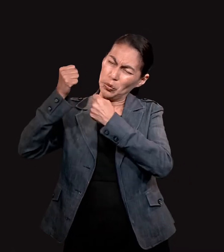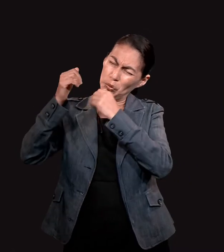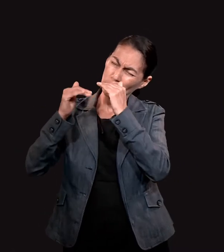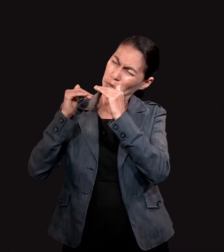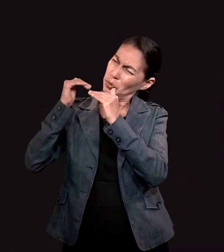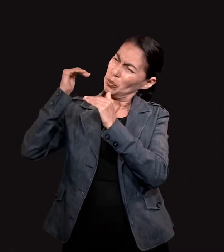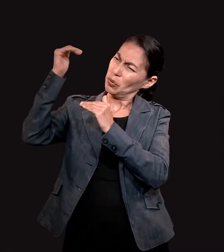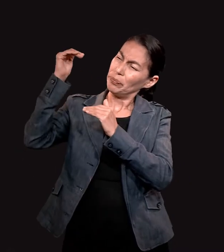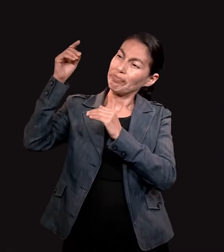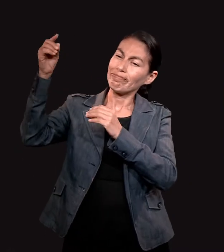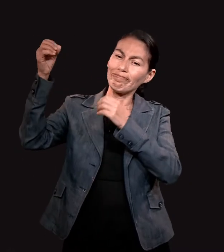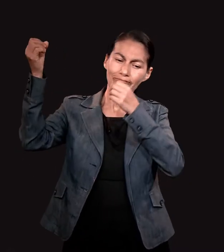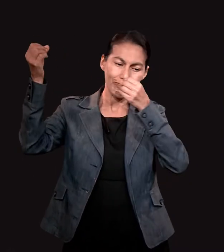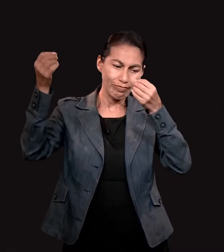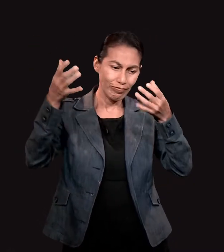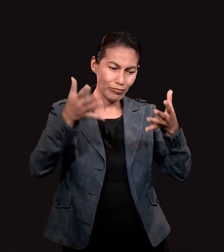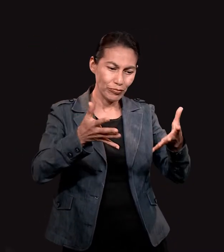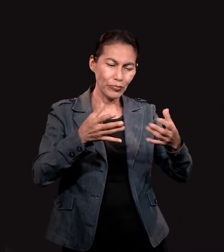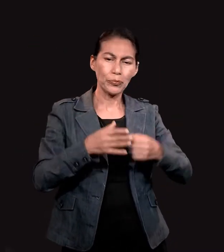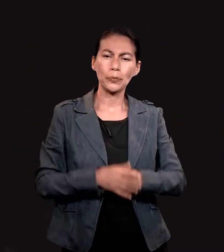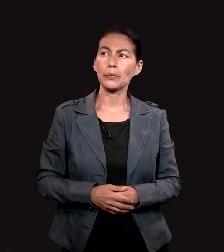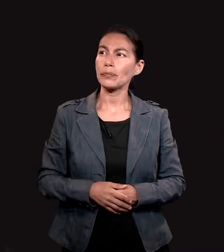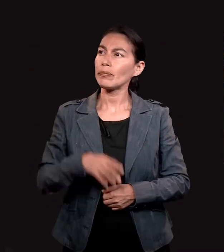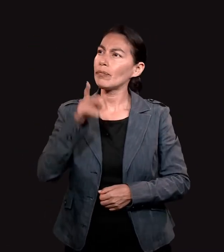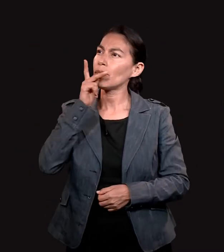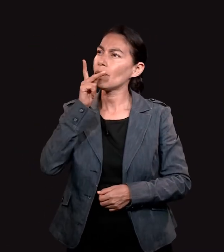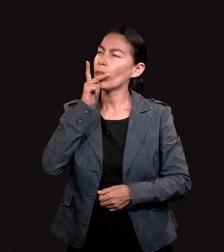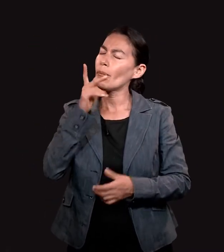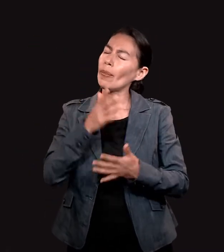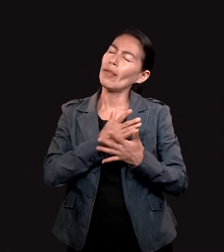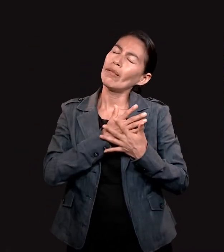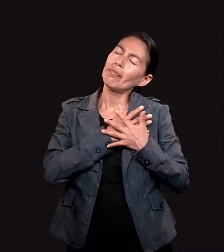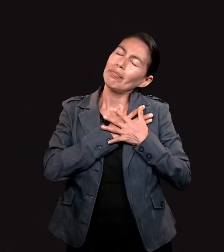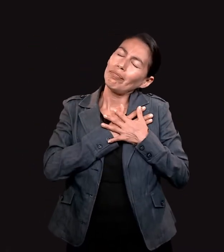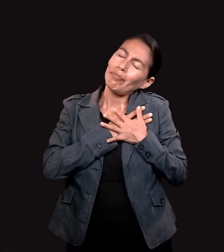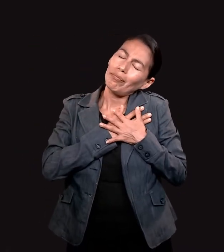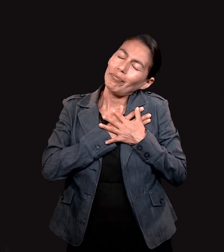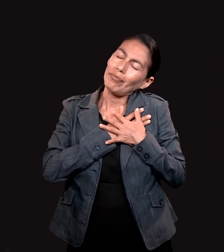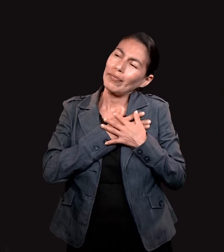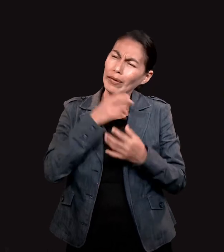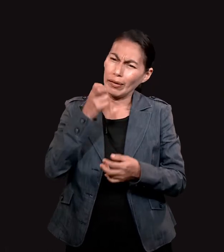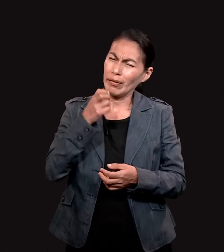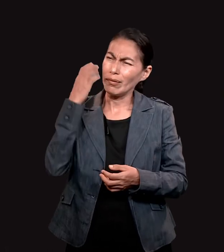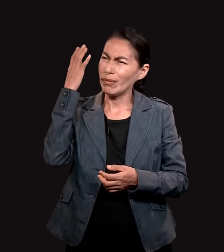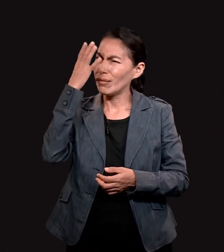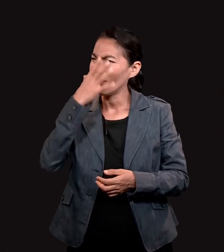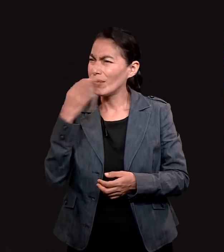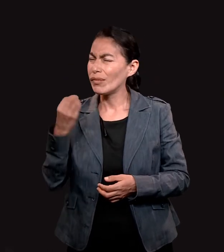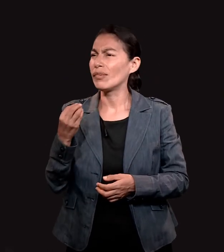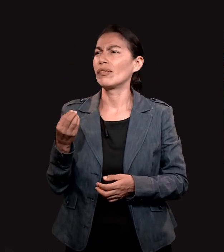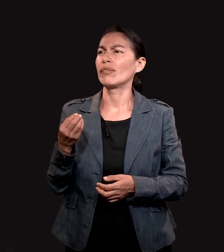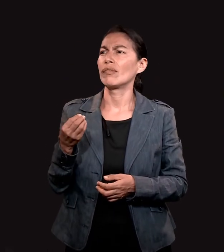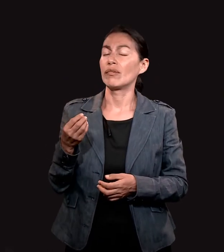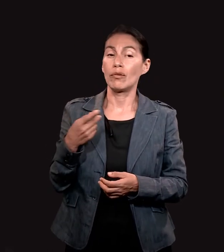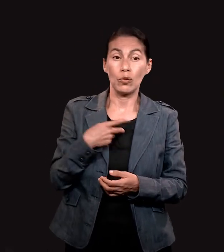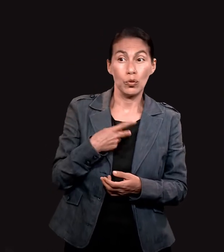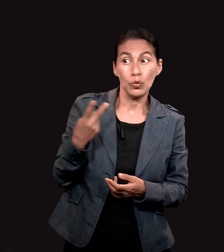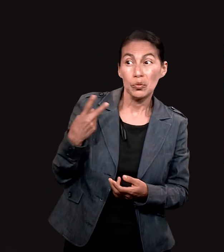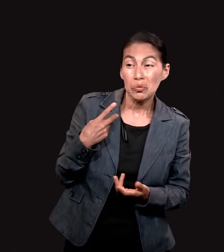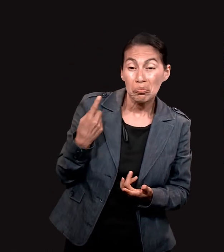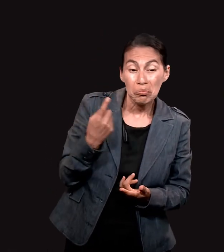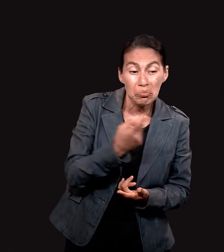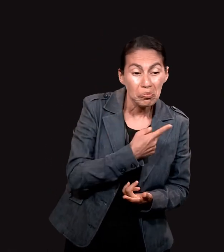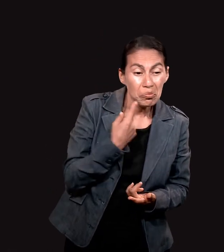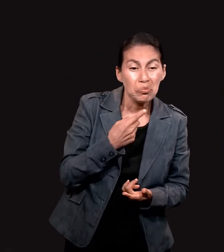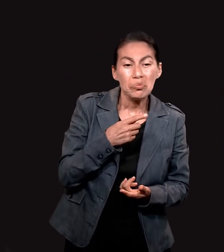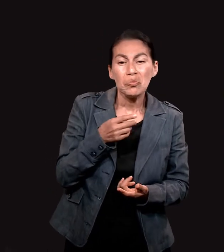conectándonos con el Todopoderoso, el Creador. Y sin embargo, nuestro Padre amante. Así es. Sí, qué